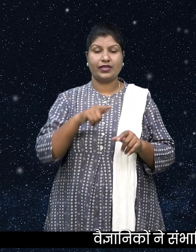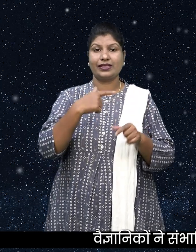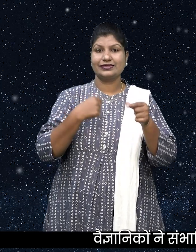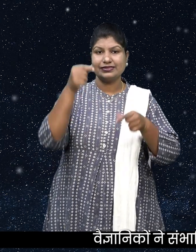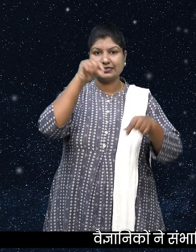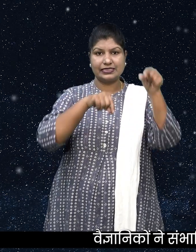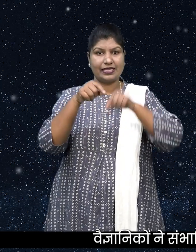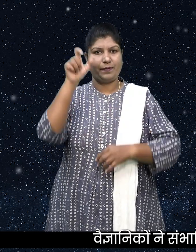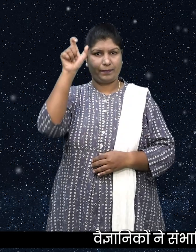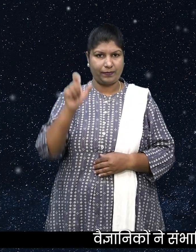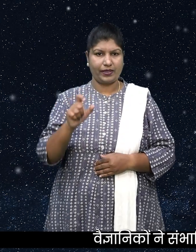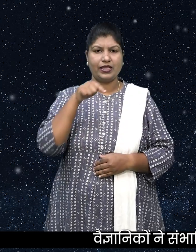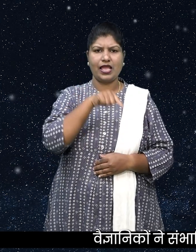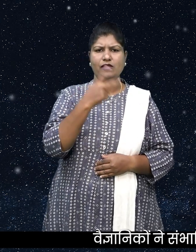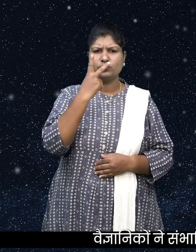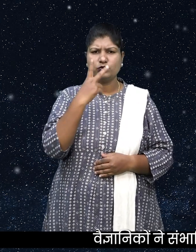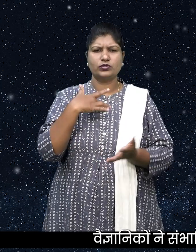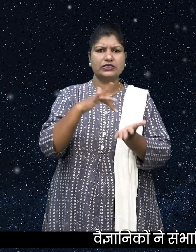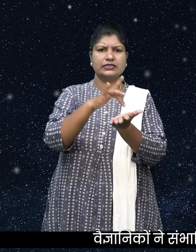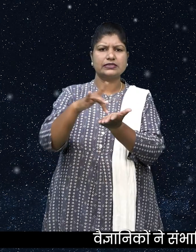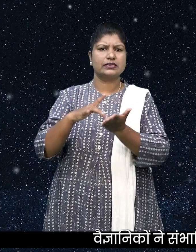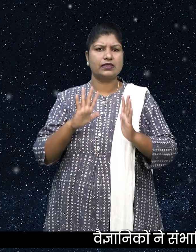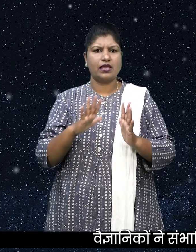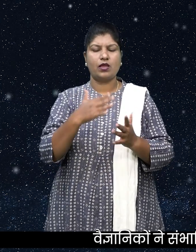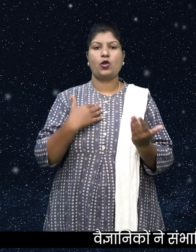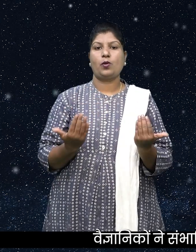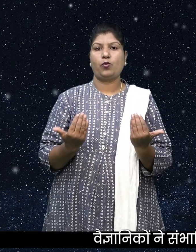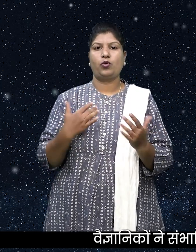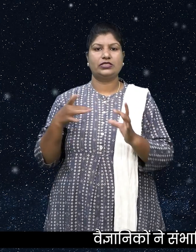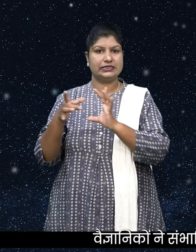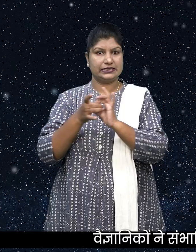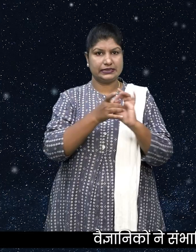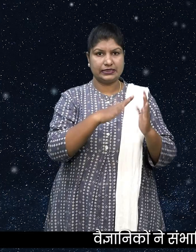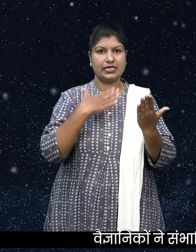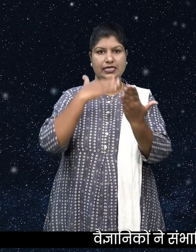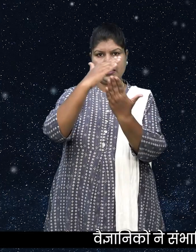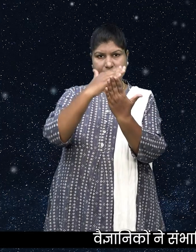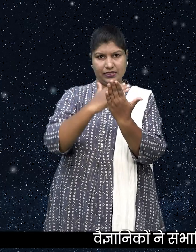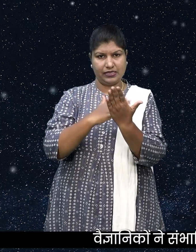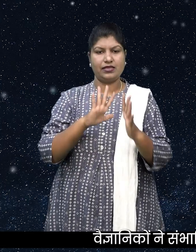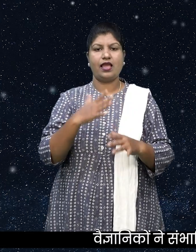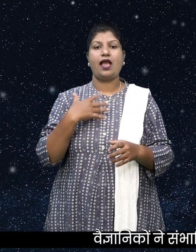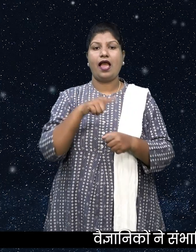वैज्ञानिकों ने संभावित घटनाओं की श्रृंखला को ट्रेस किया